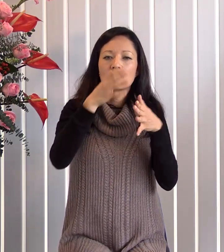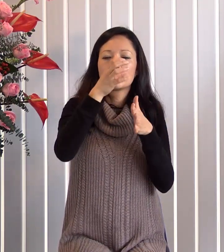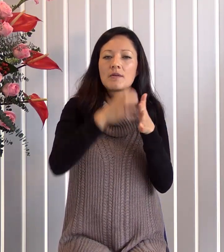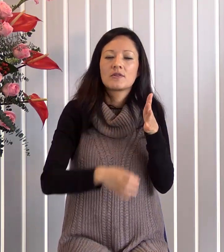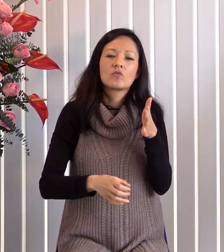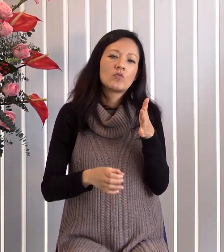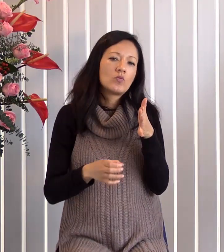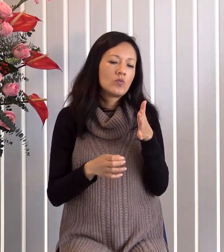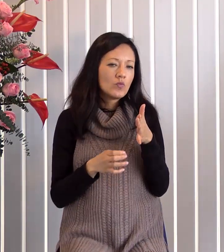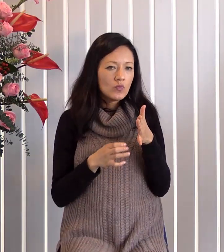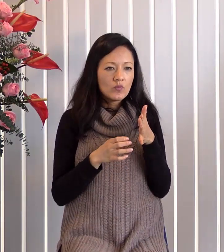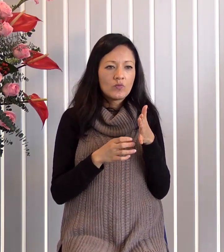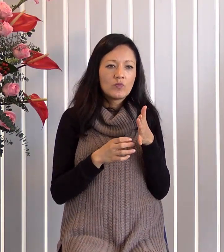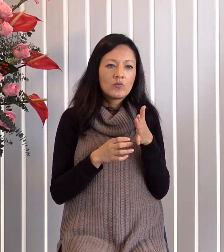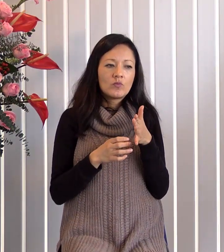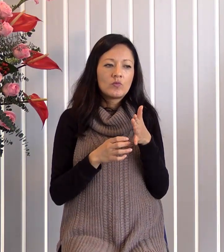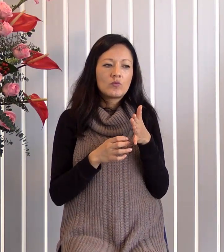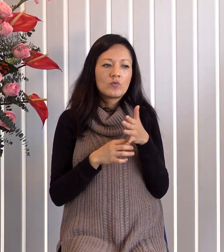capítulo